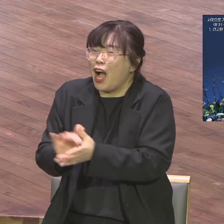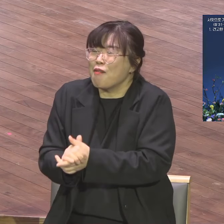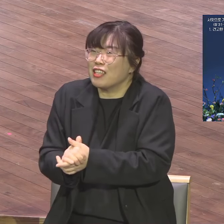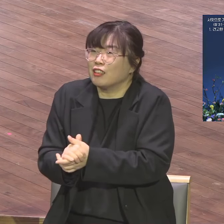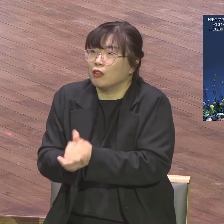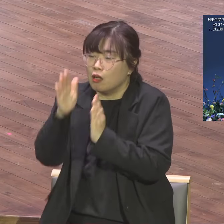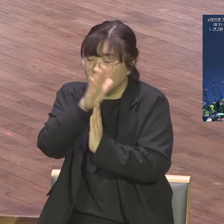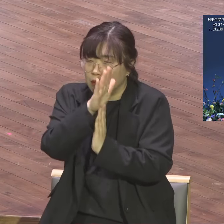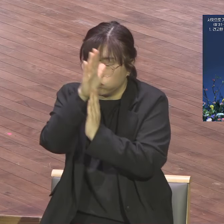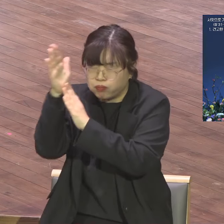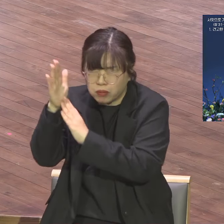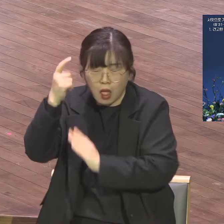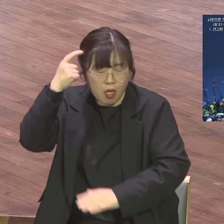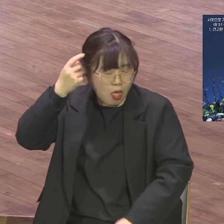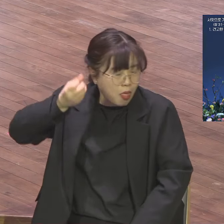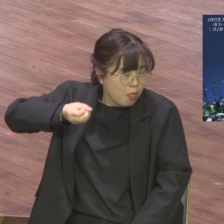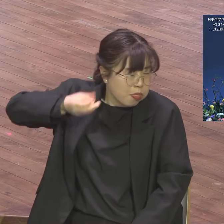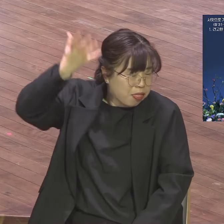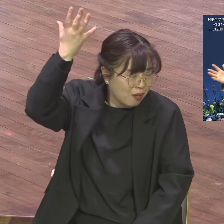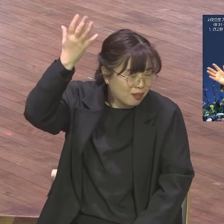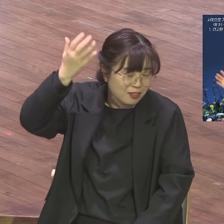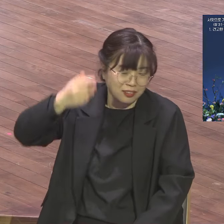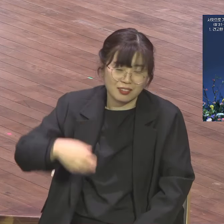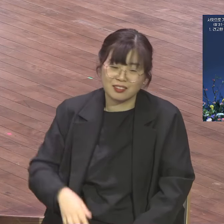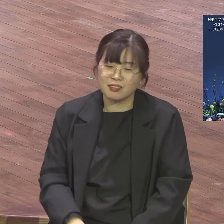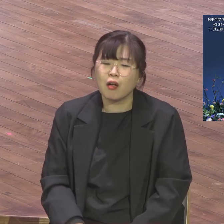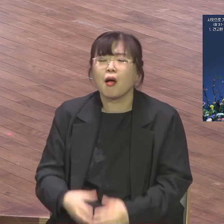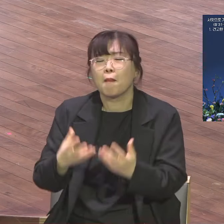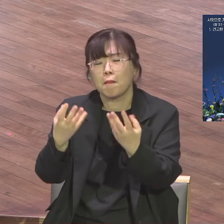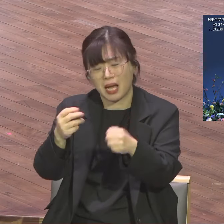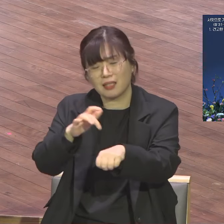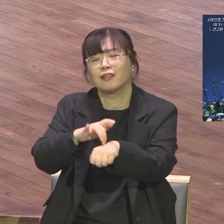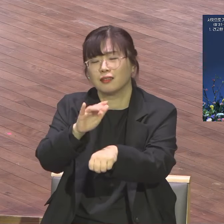나가는 순간 이상할 만큼 싹